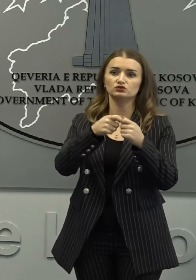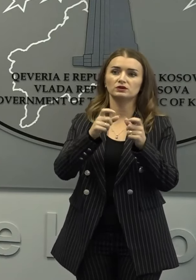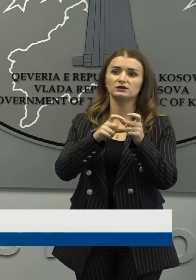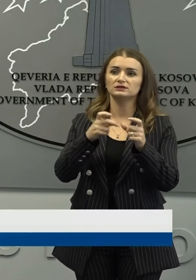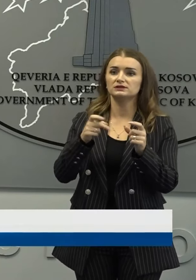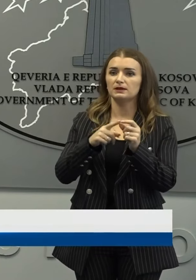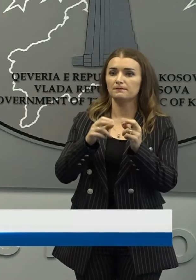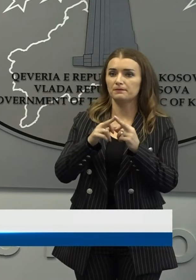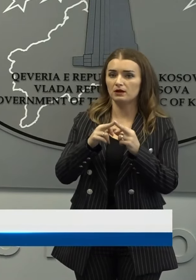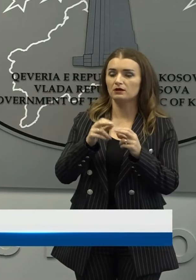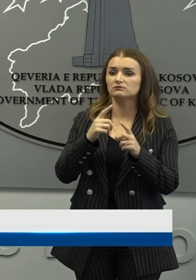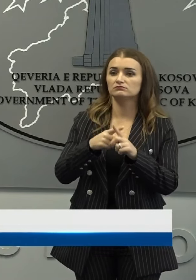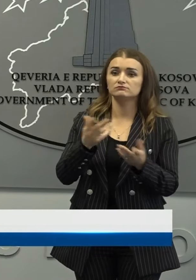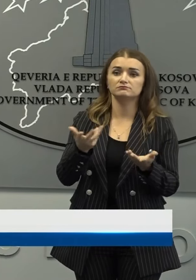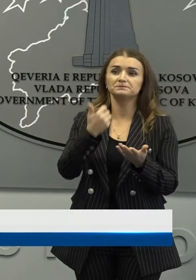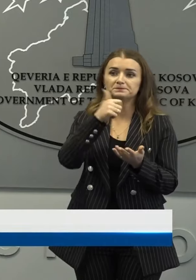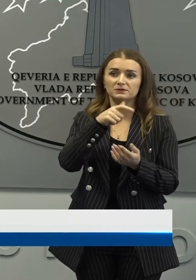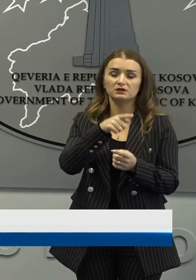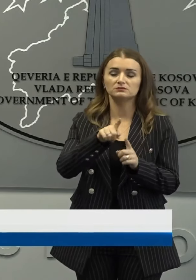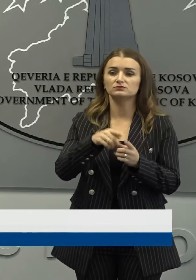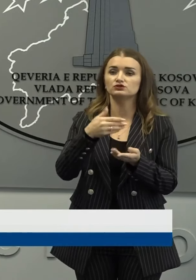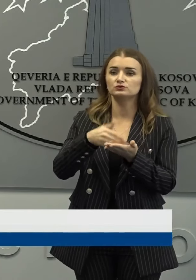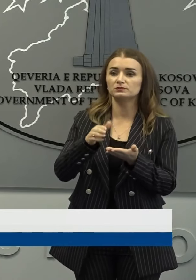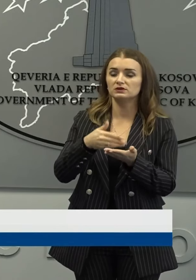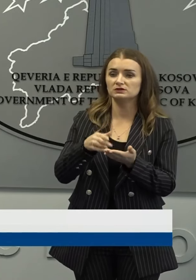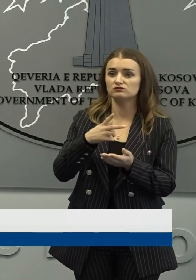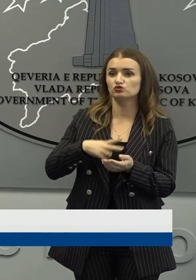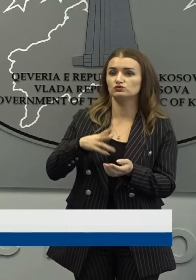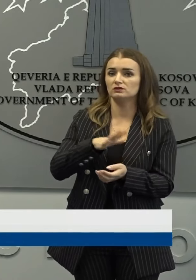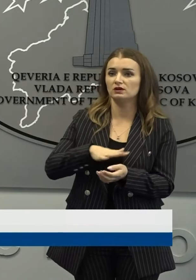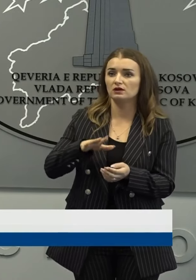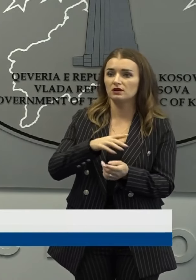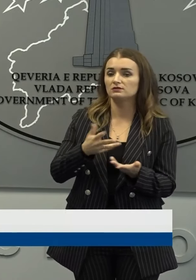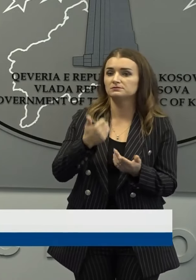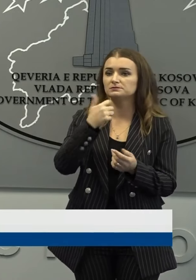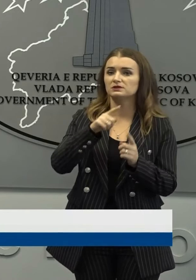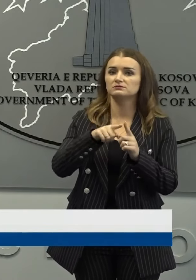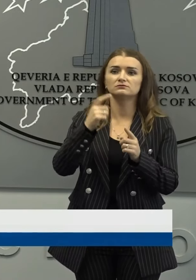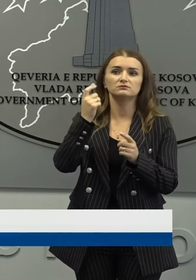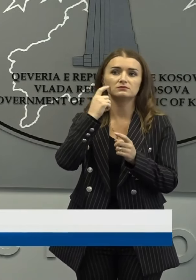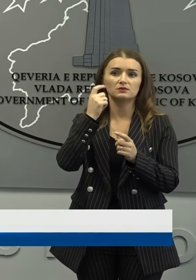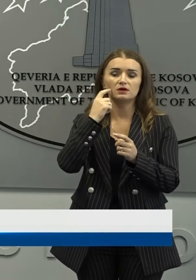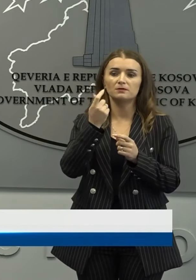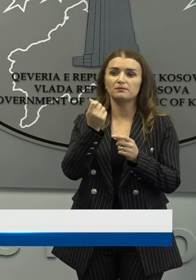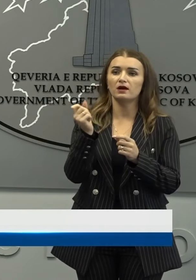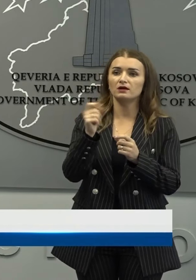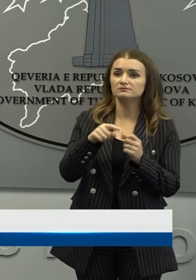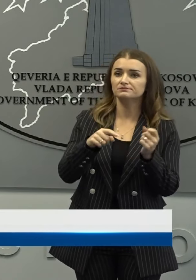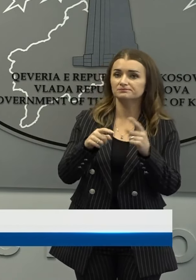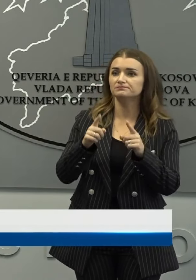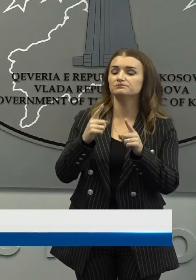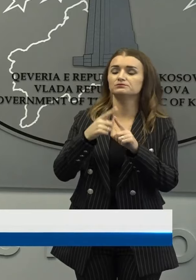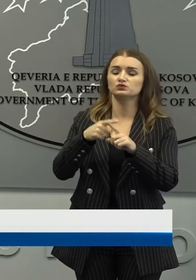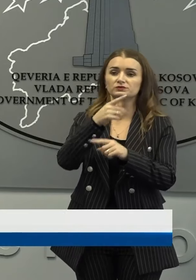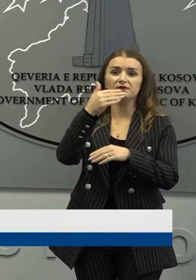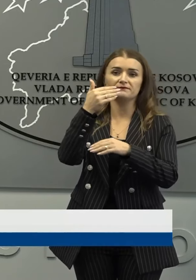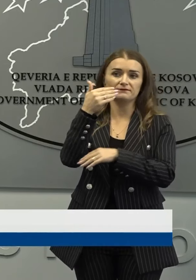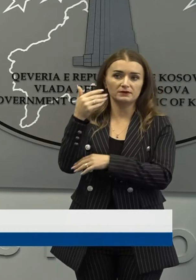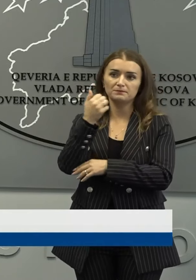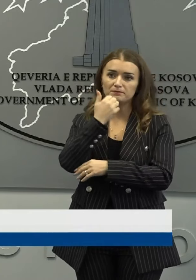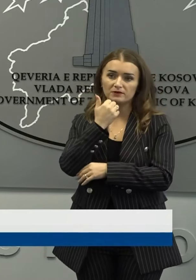edhe kostot për qytetarët të cilët në përmjet transfereve ndërbankare së bashku me bizneset, si pas një